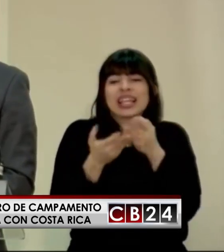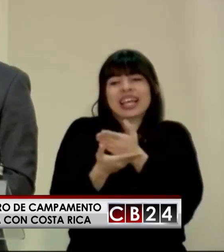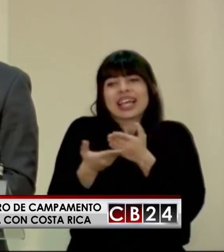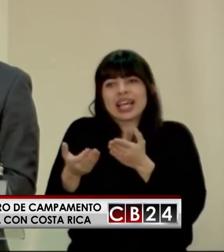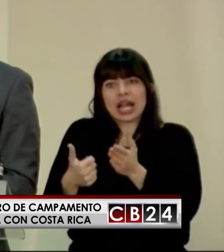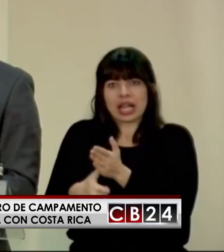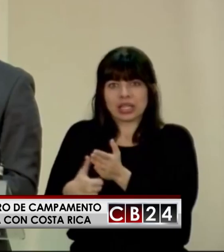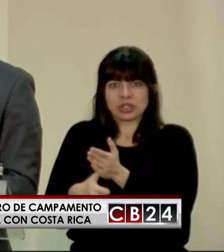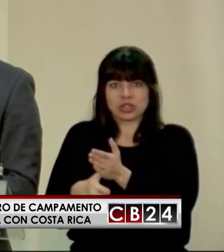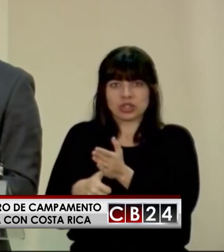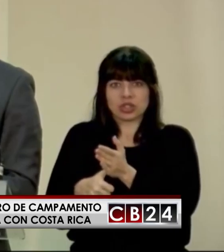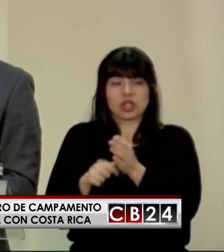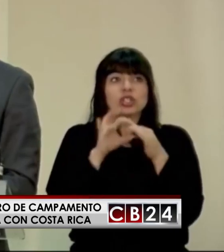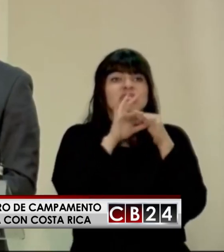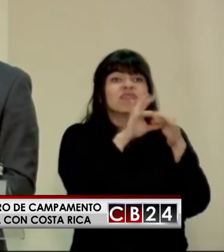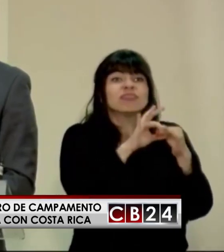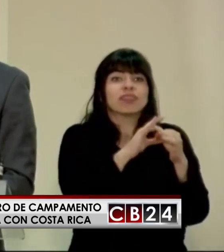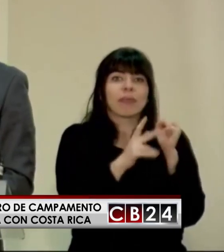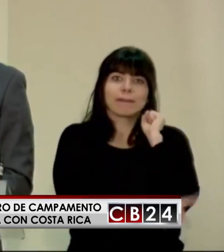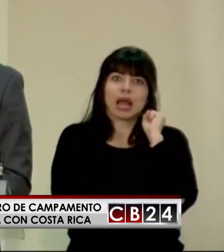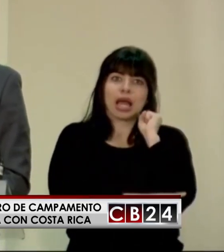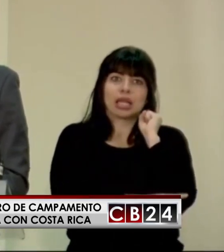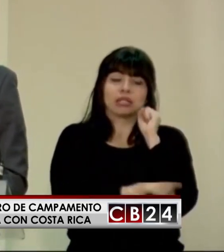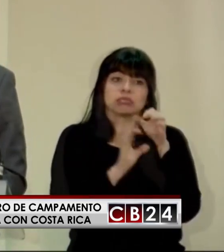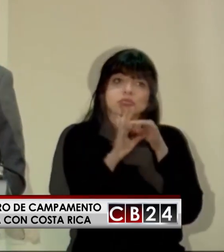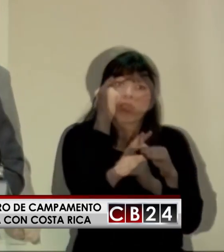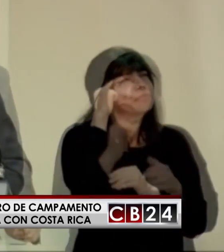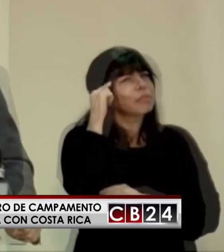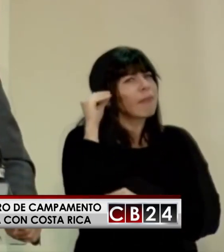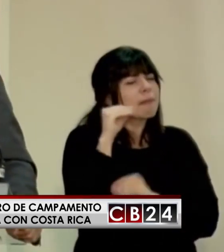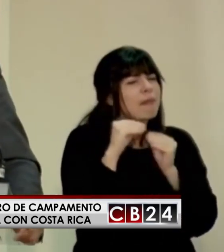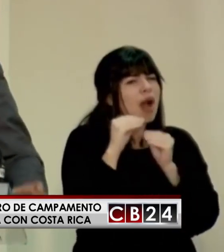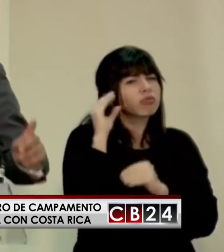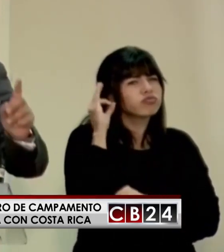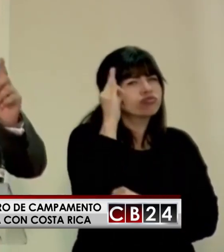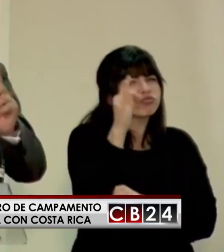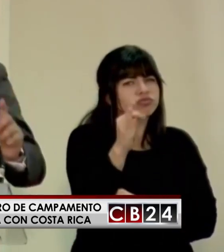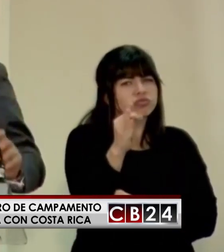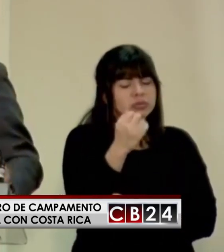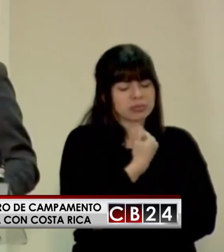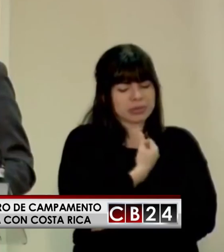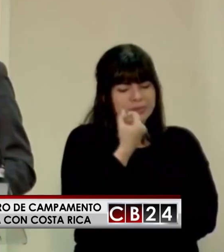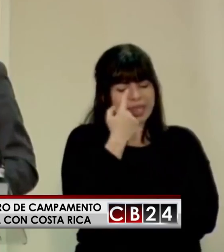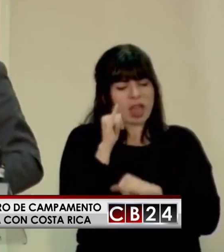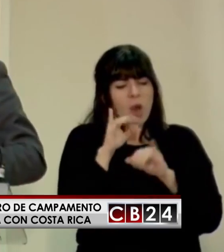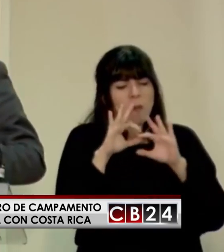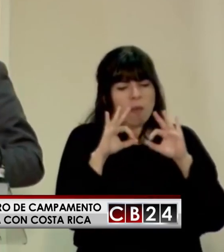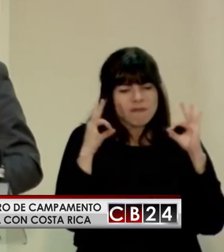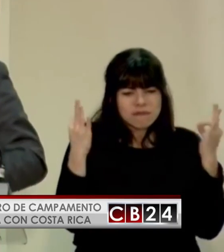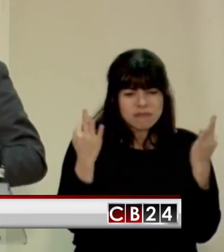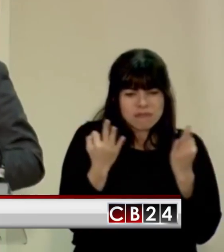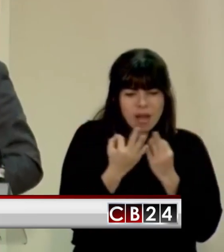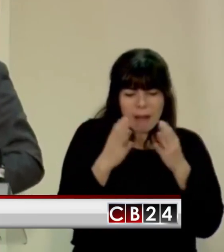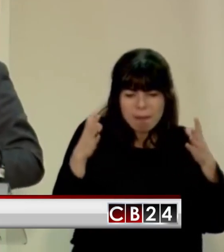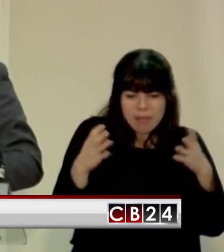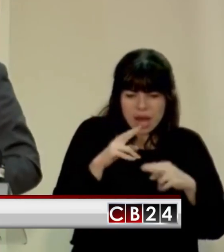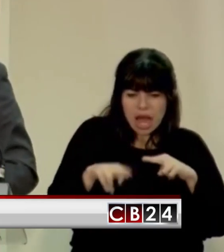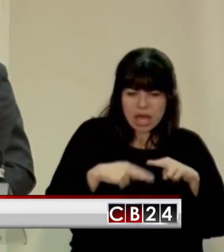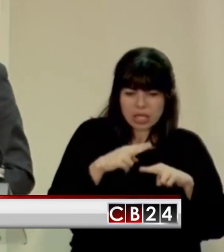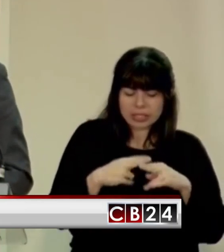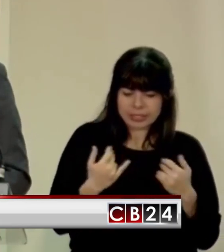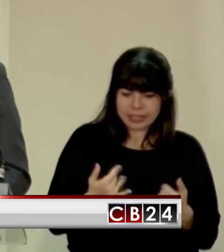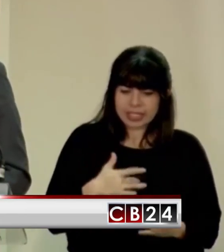y que dicen relación con la patria y con el futuro de la patria. Y entendernos como una familia nacional que se puede sentir hoy más